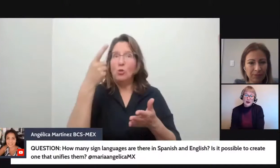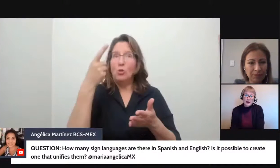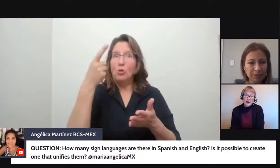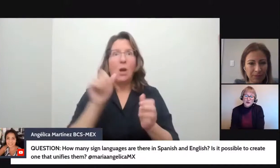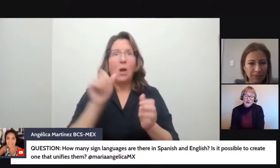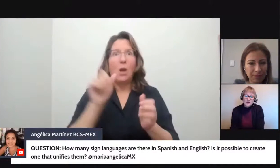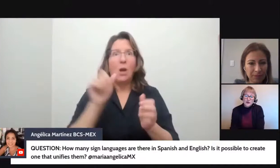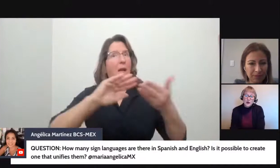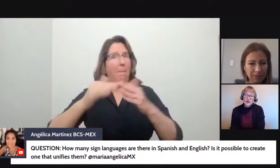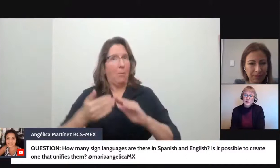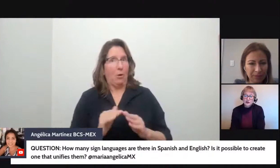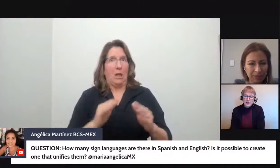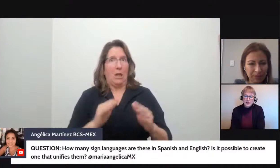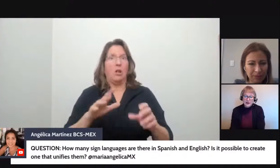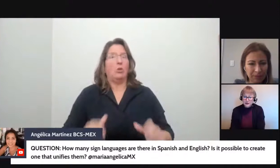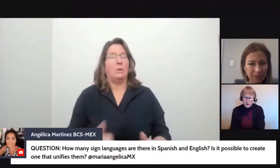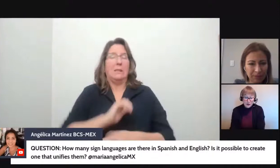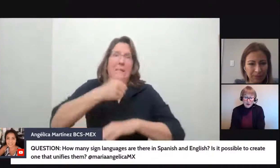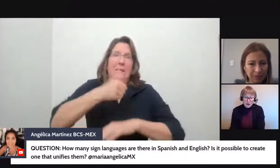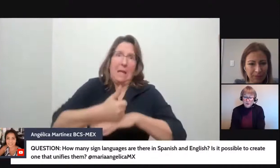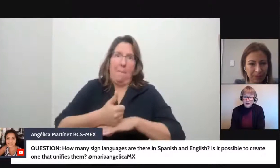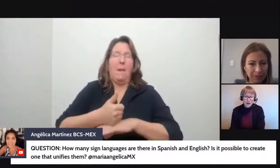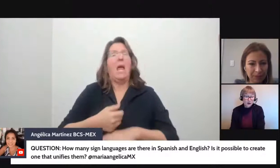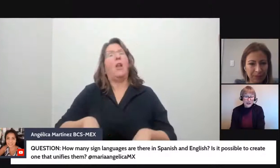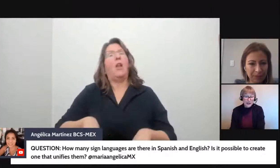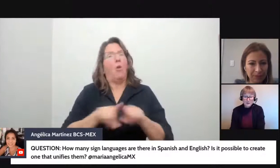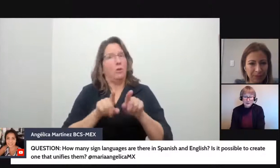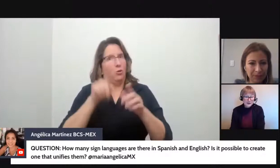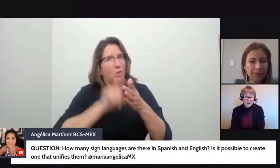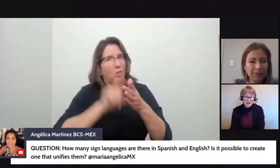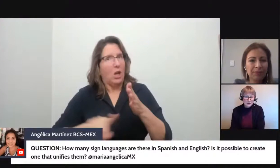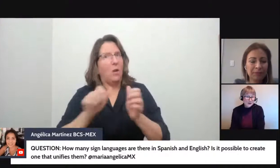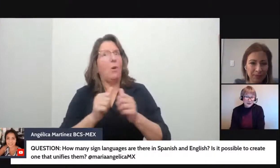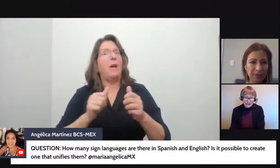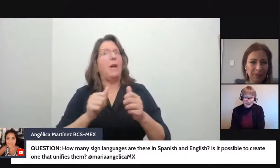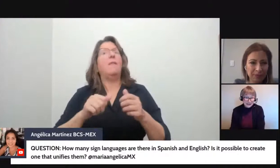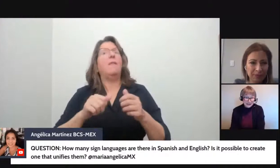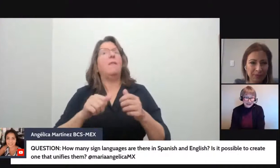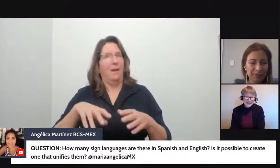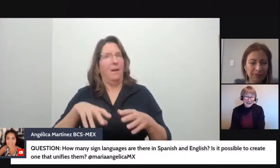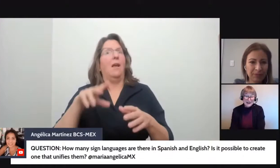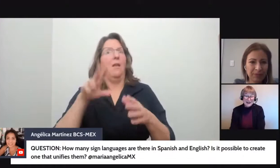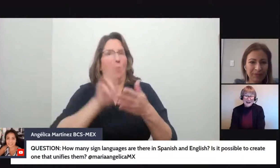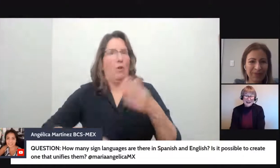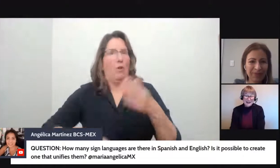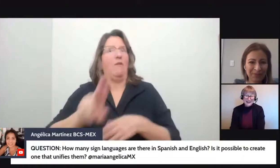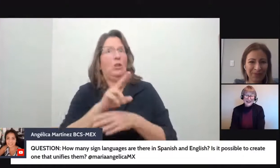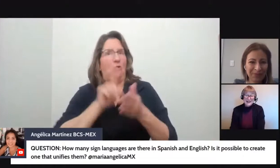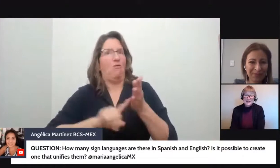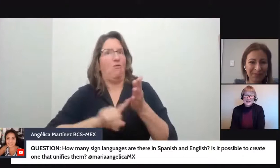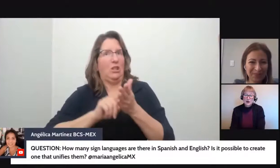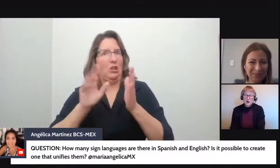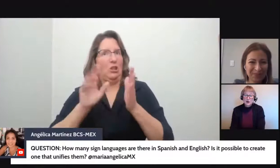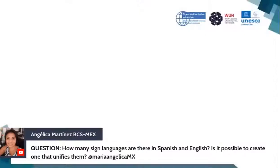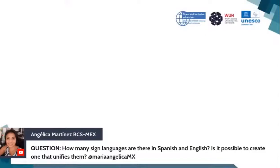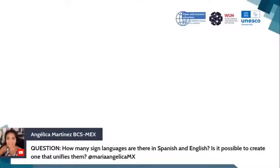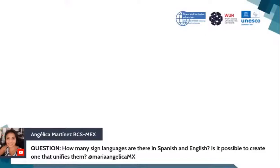Muchas gracias. María Eugenia Pérez Duarte dice, si una